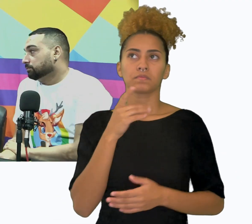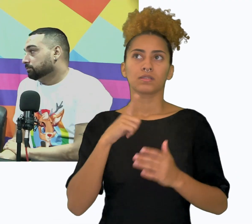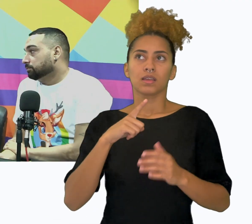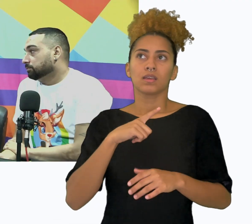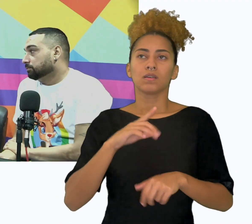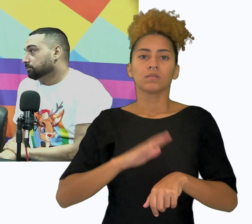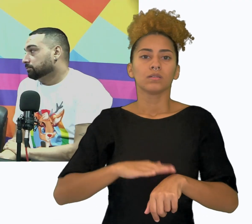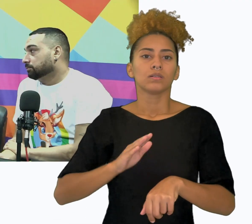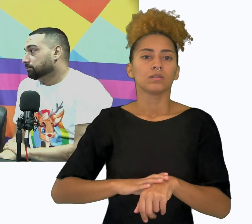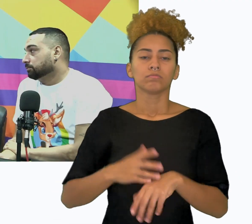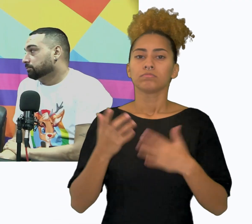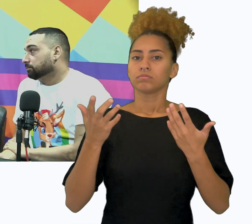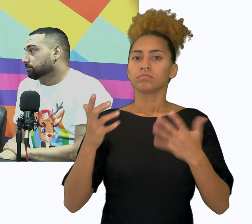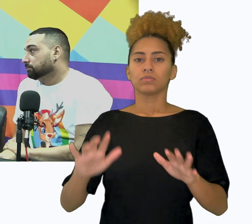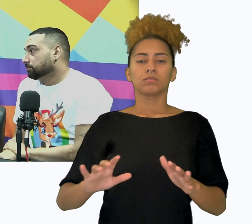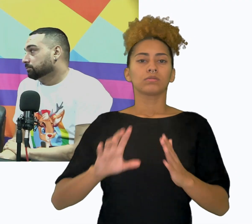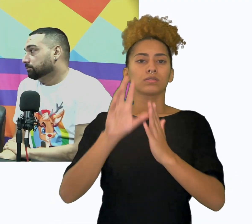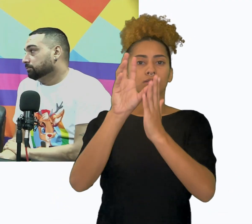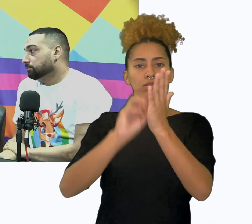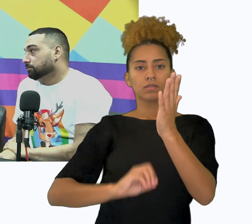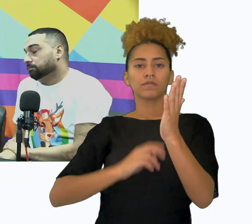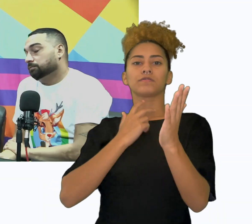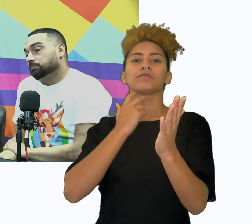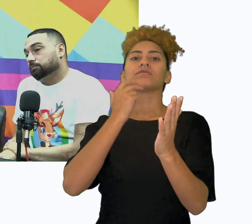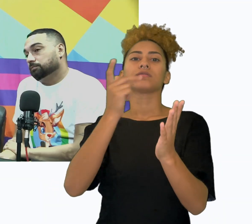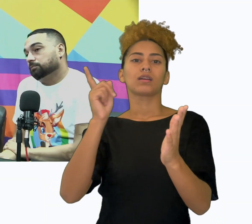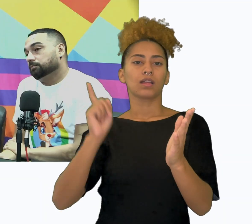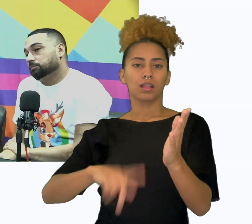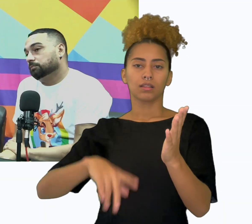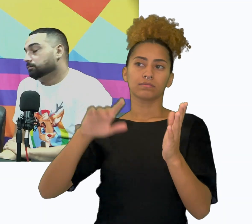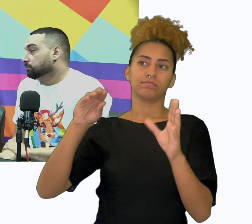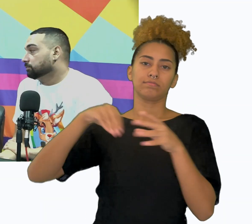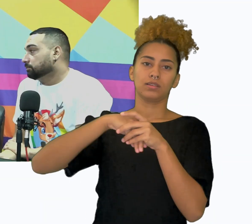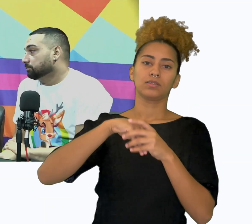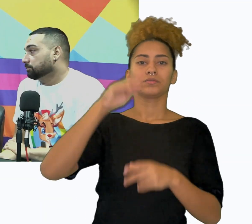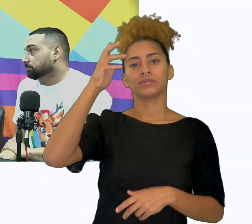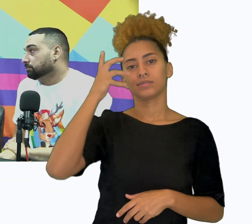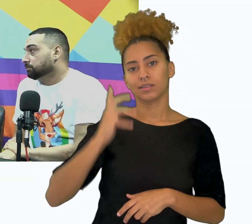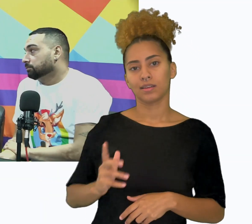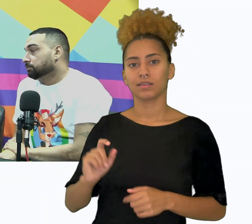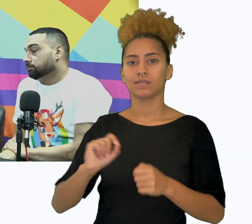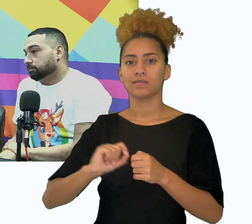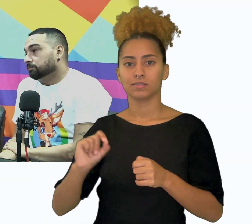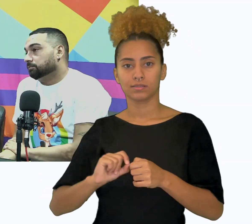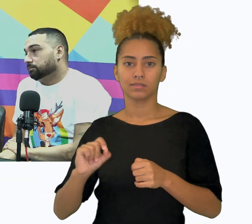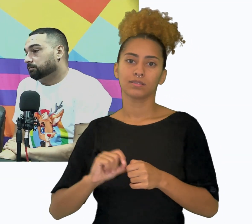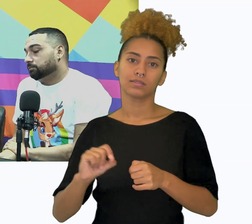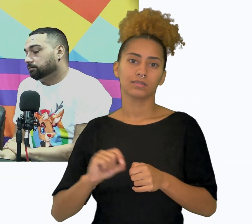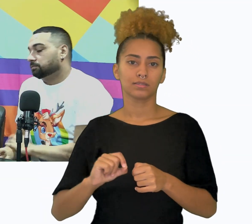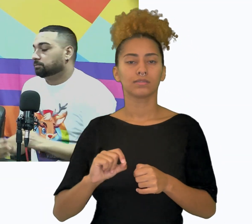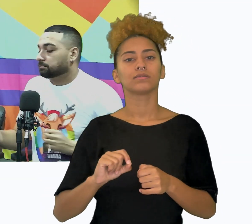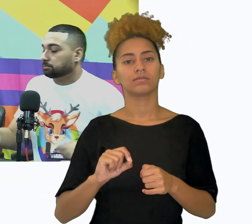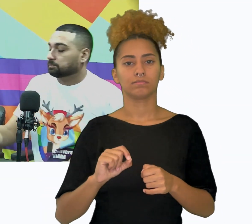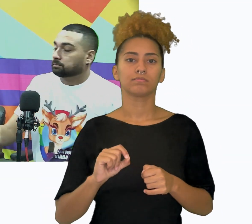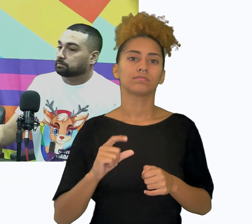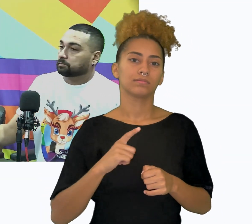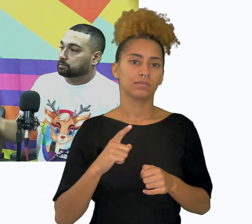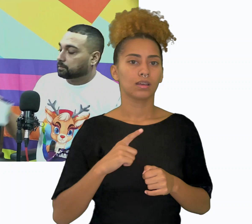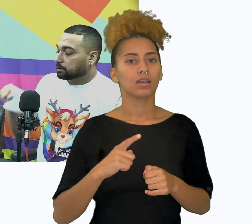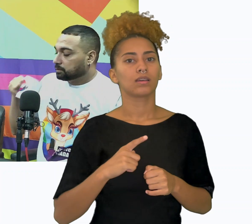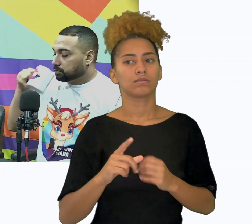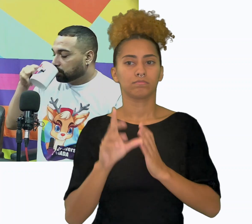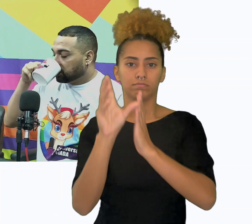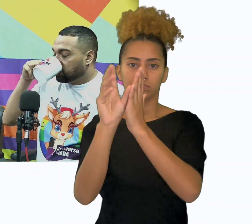algum momento eu não queria mais fazer a dublagem, que é uma das coisas do drag queen, é fazer a dublagem, né?